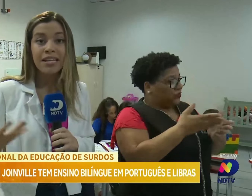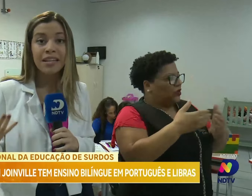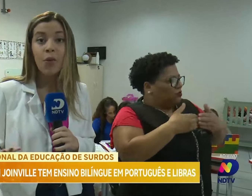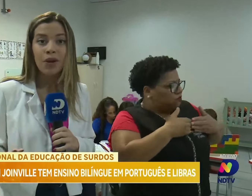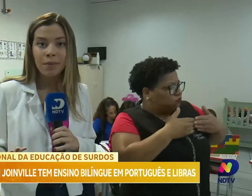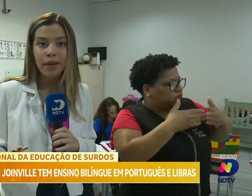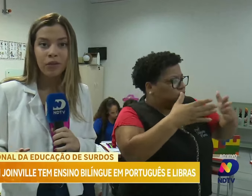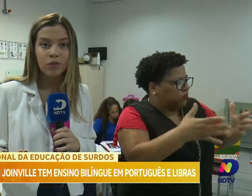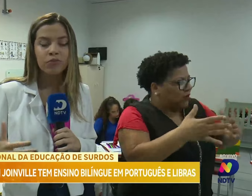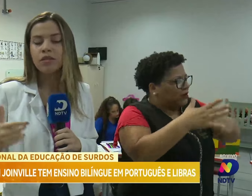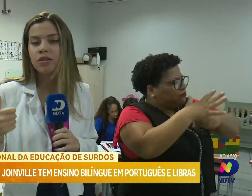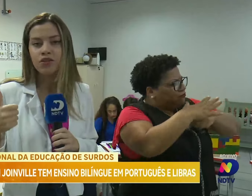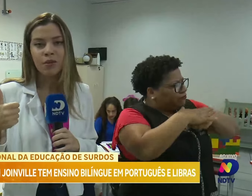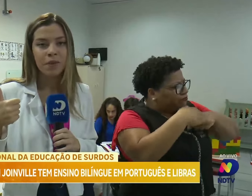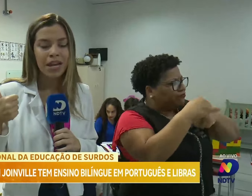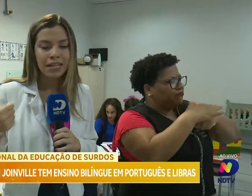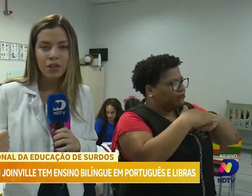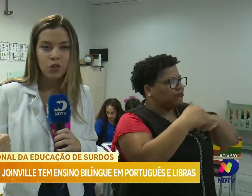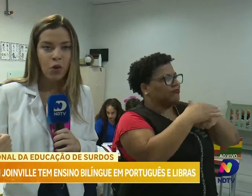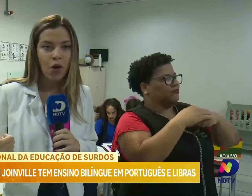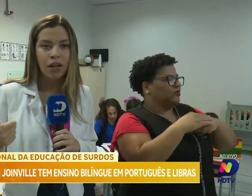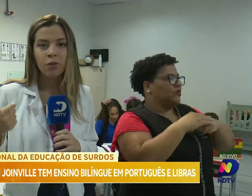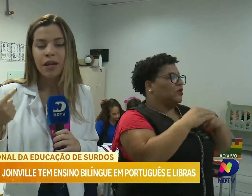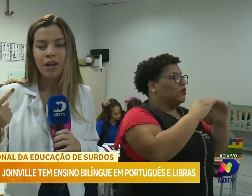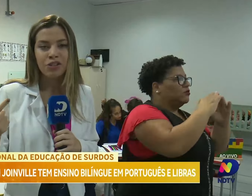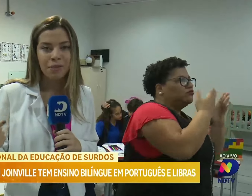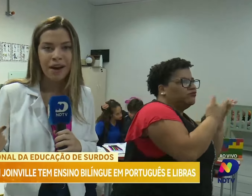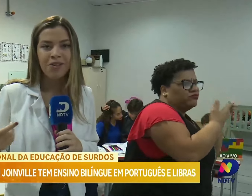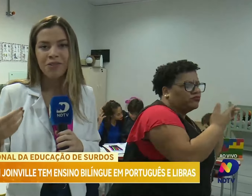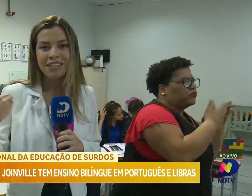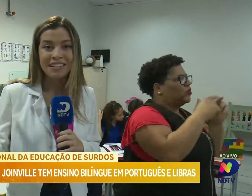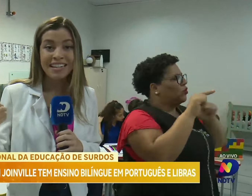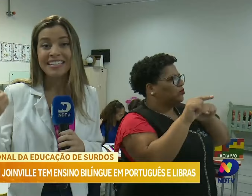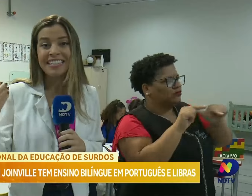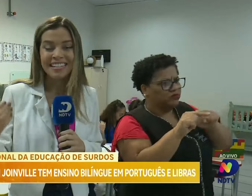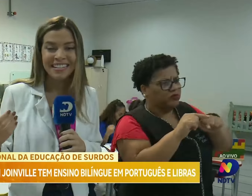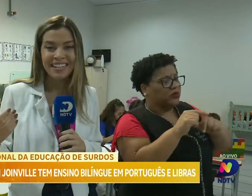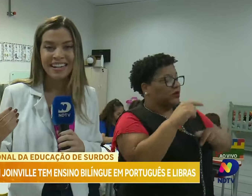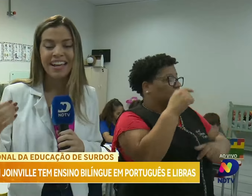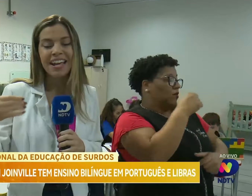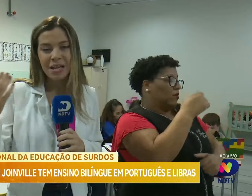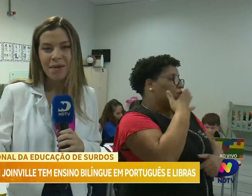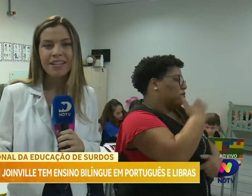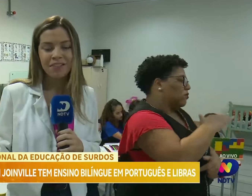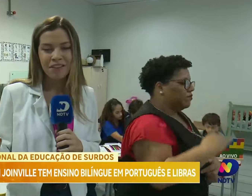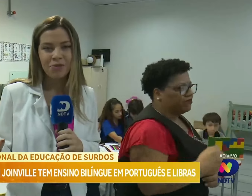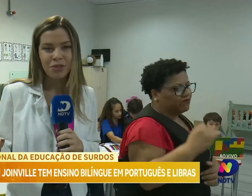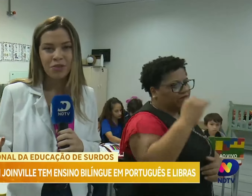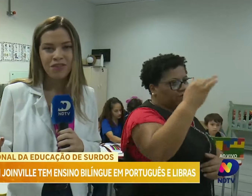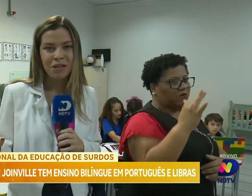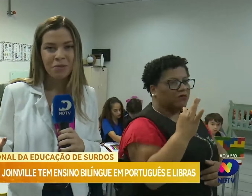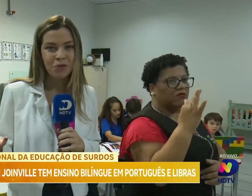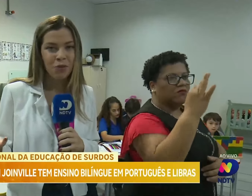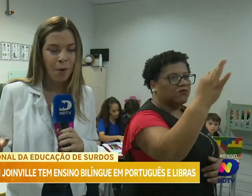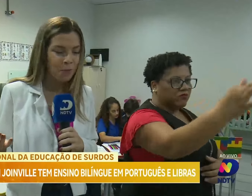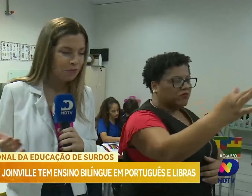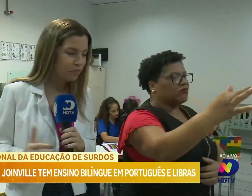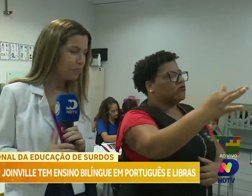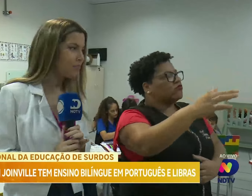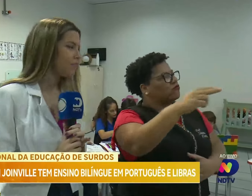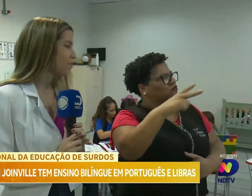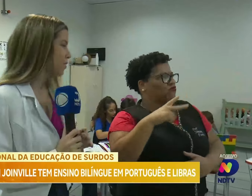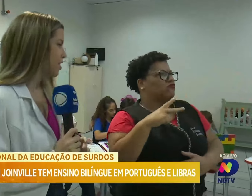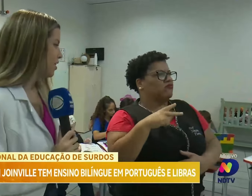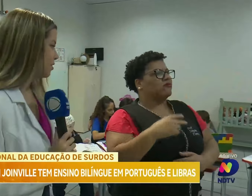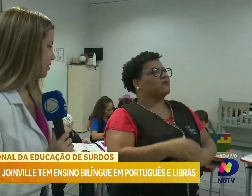abertura e esse acolhimento, seja na escola, no mercado de trabalho, quando essas crianças crescerem, e mais à frente para a sua vida pessoal.